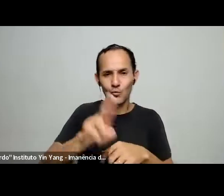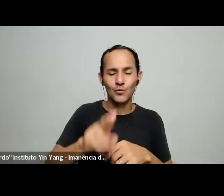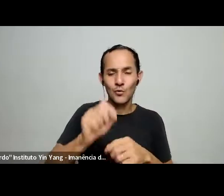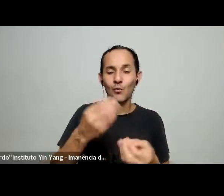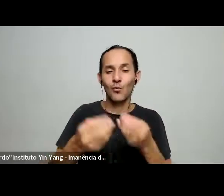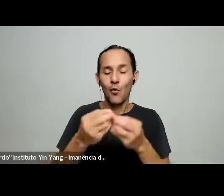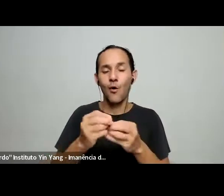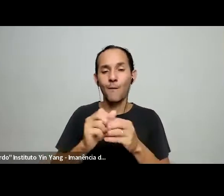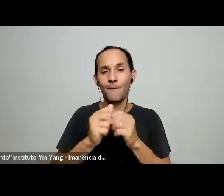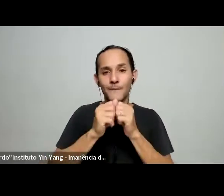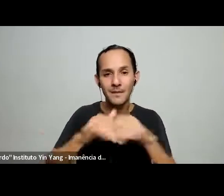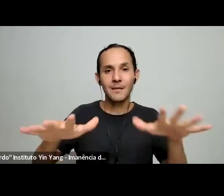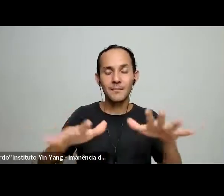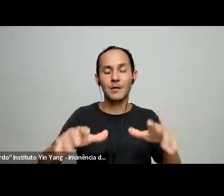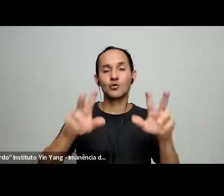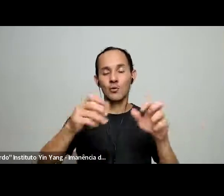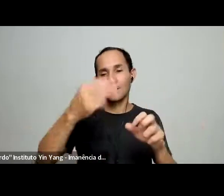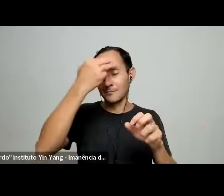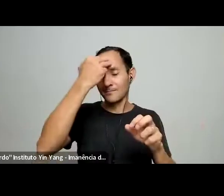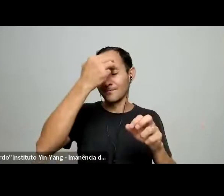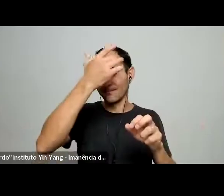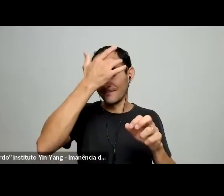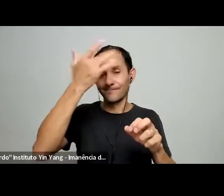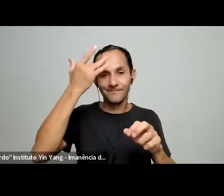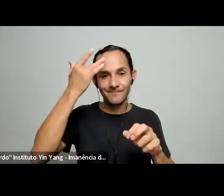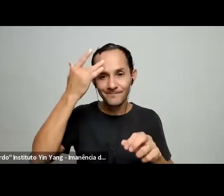enfrentamento da pandemia, desde saúde mental até